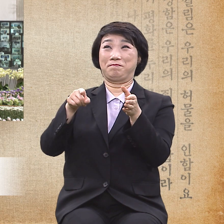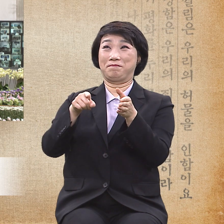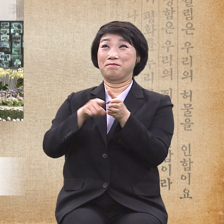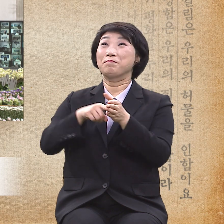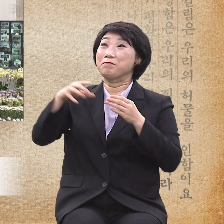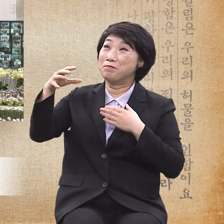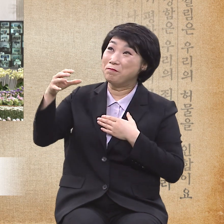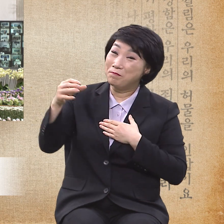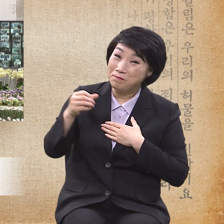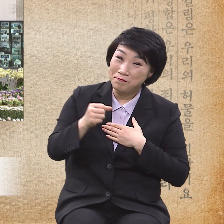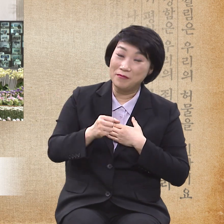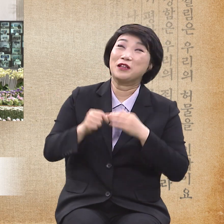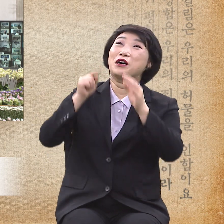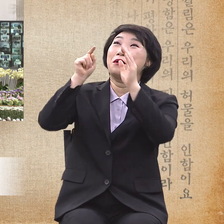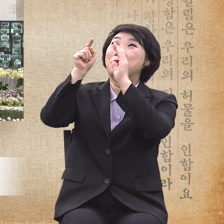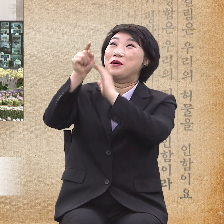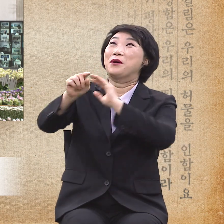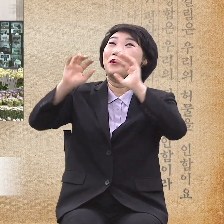나라